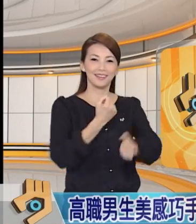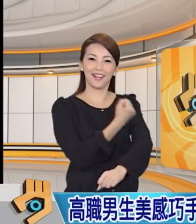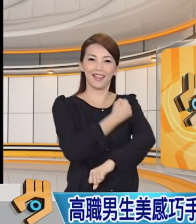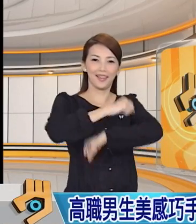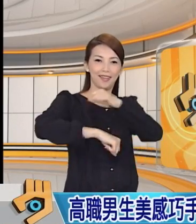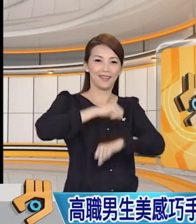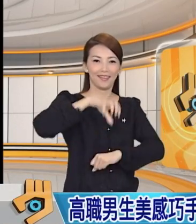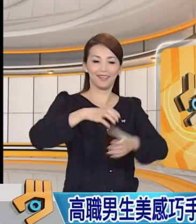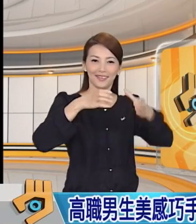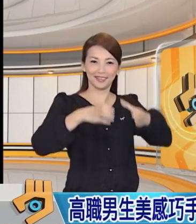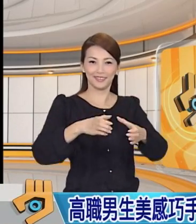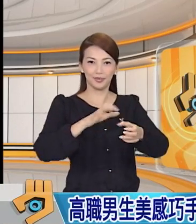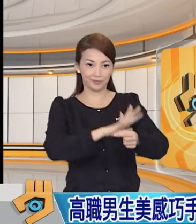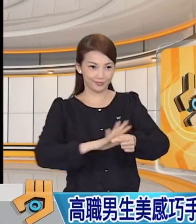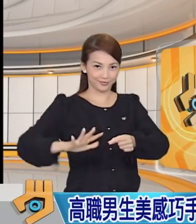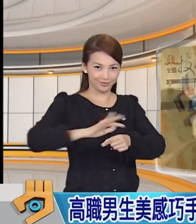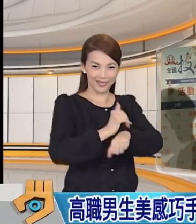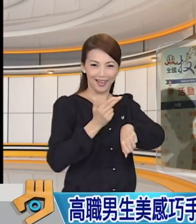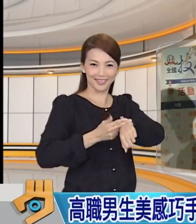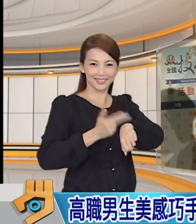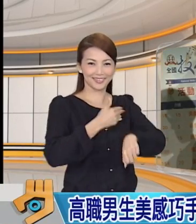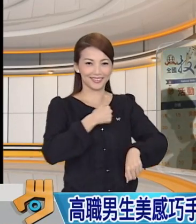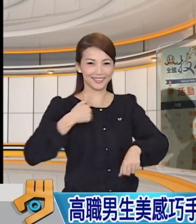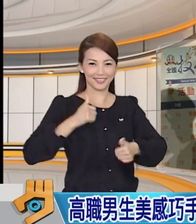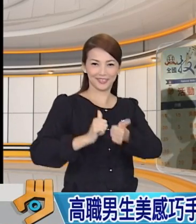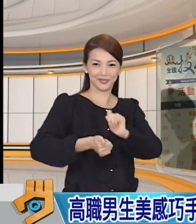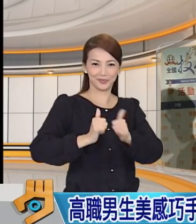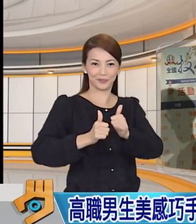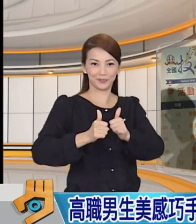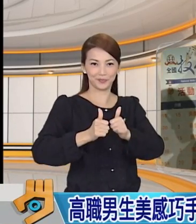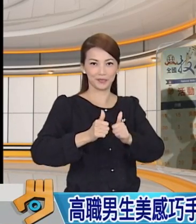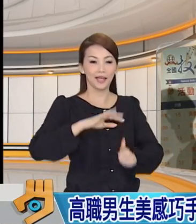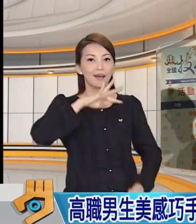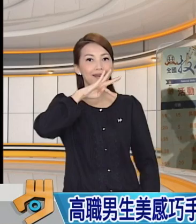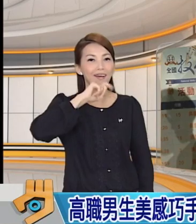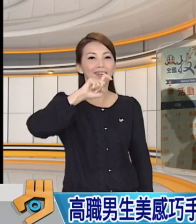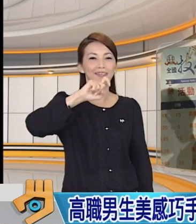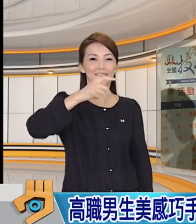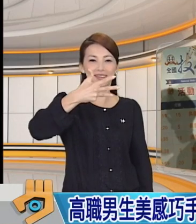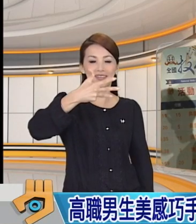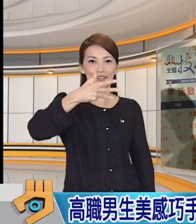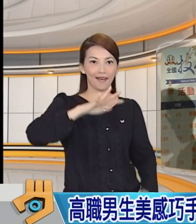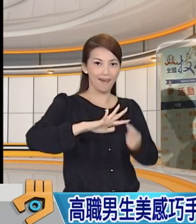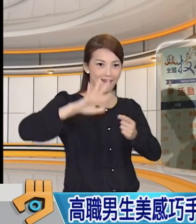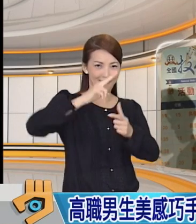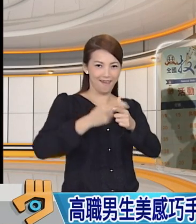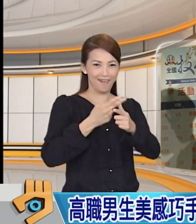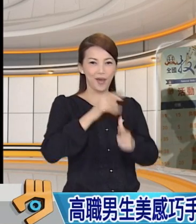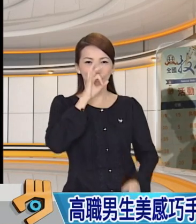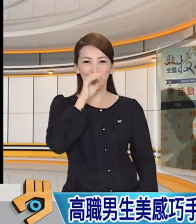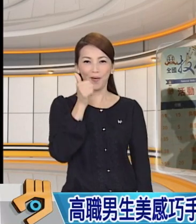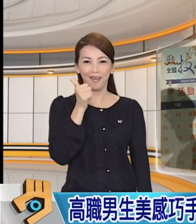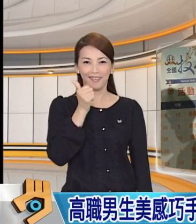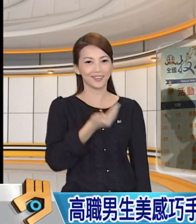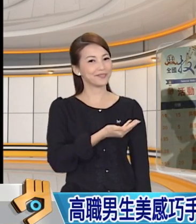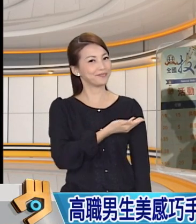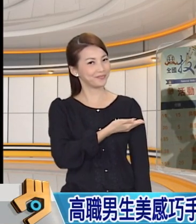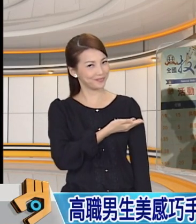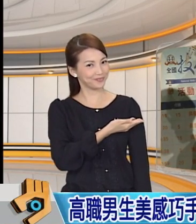今年劳动部主办的全国技能竞赛，18岁的高职男生吴伯翰，他